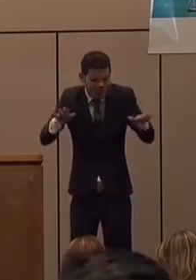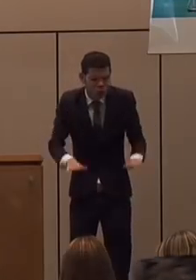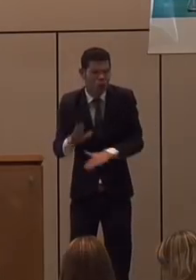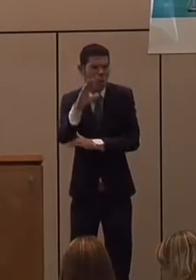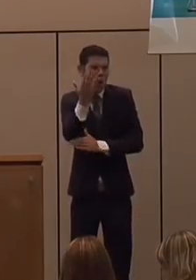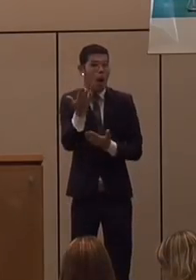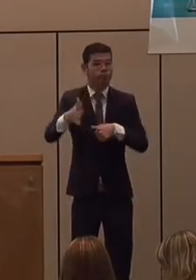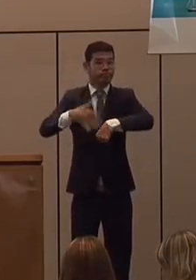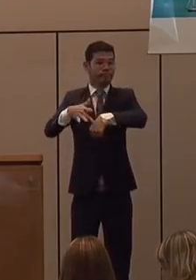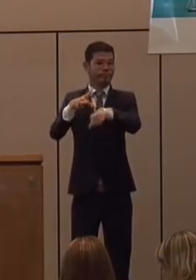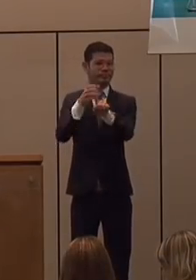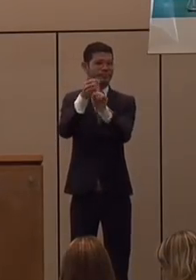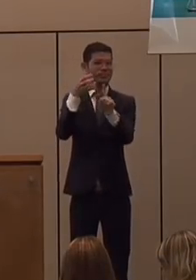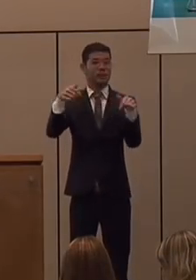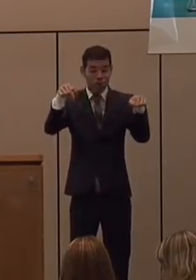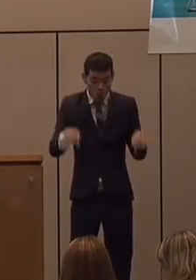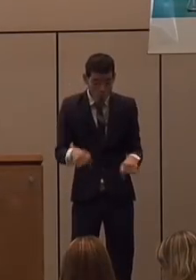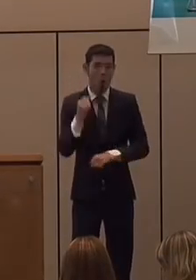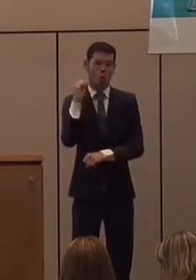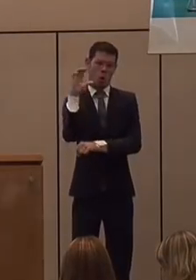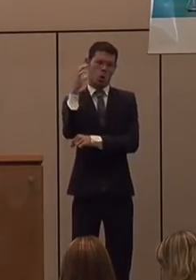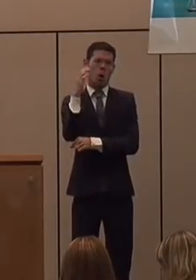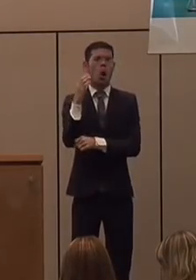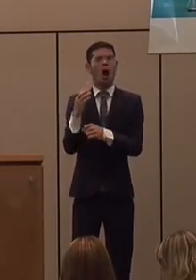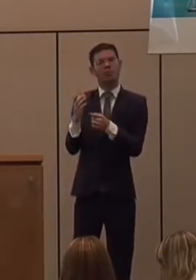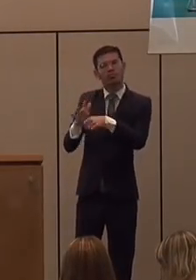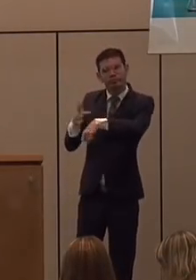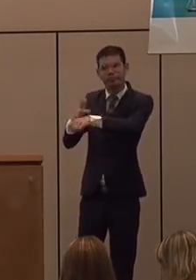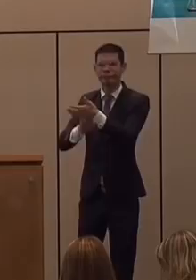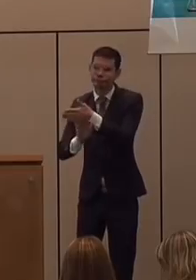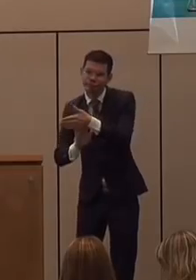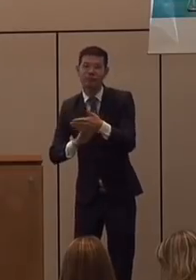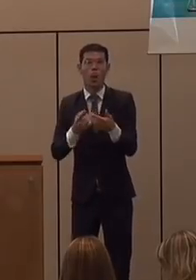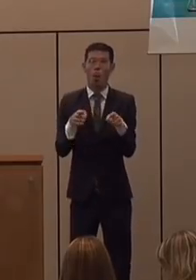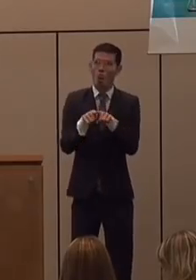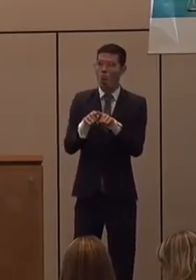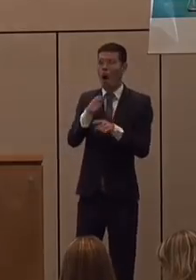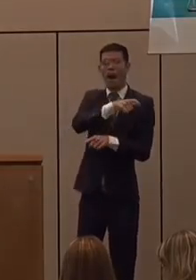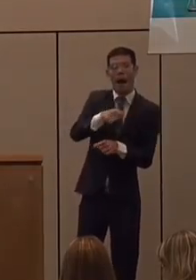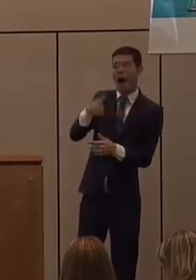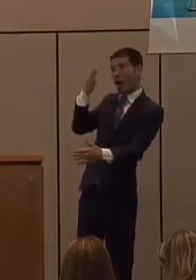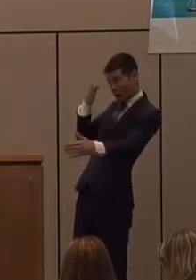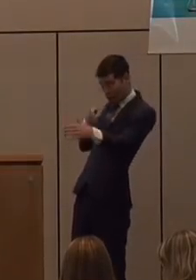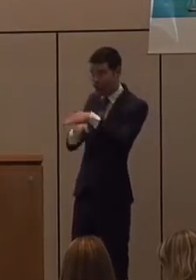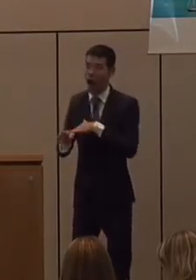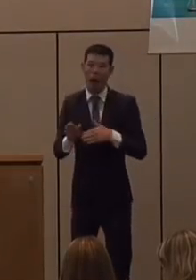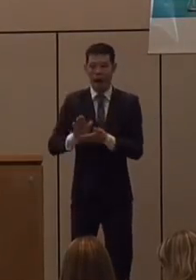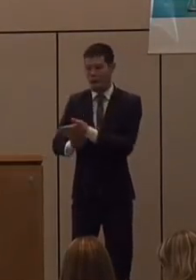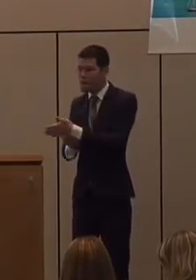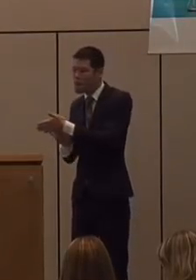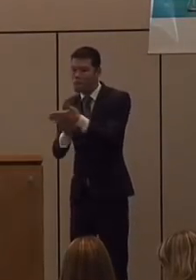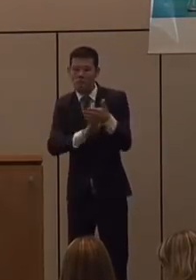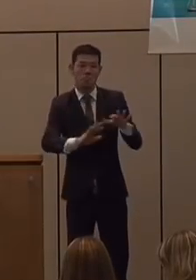nosotros hoy día desde el turismo estamos capitalizando mejorando las maneras de que las personas lleguen a ellos y puedan hacerlo en condiciones de